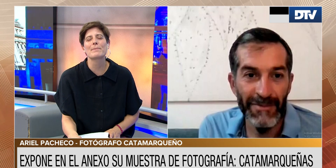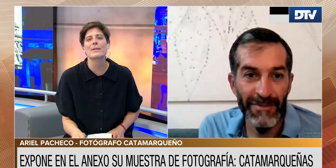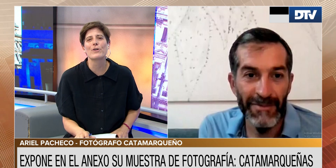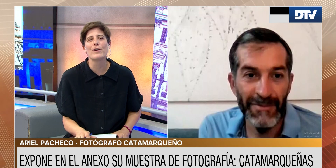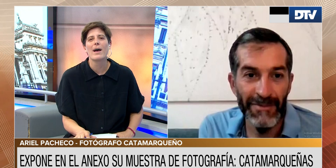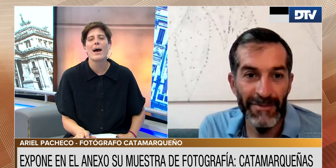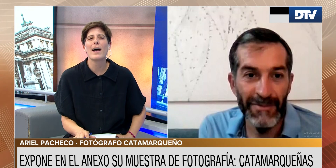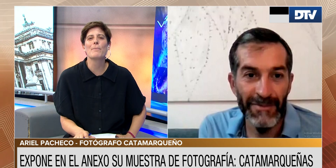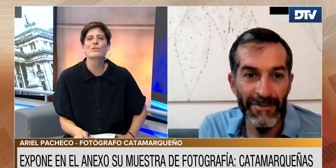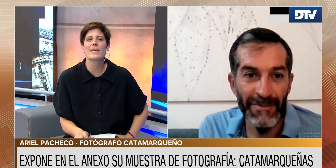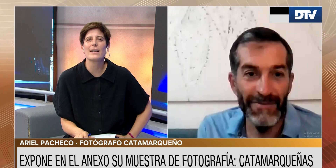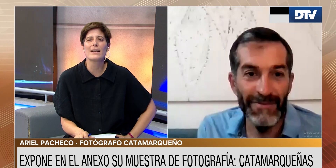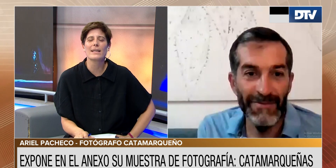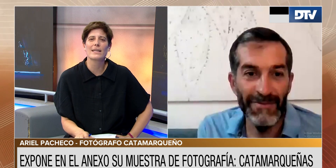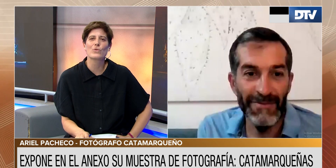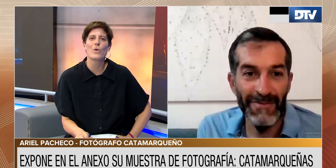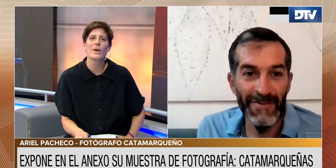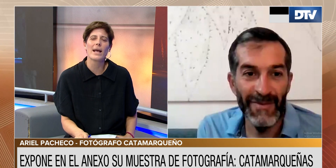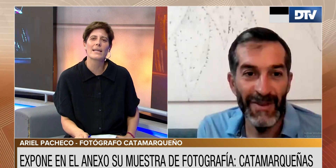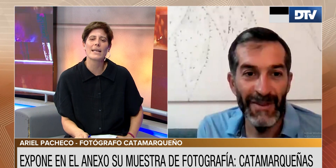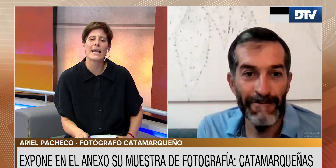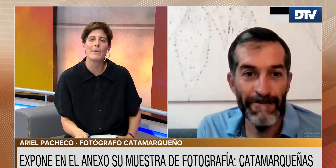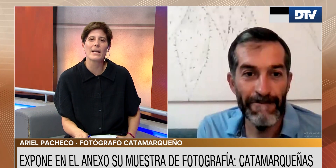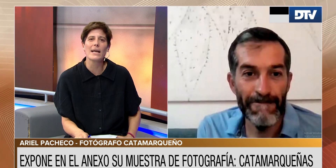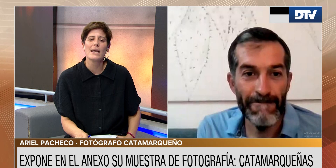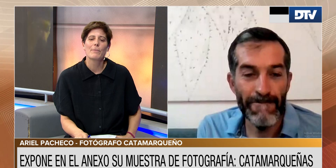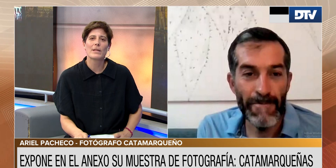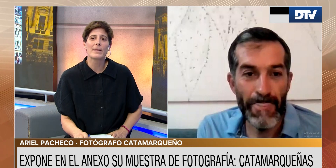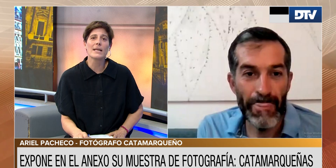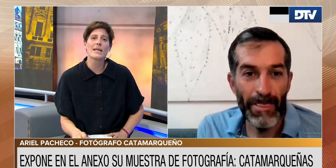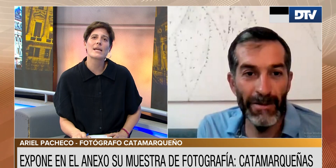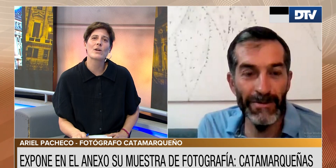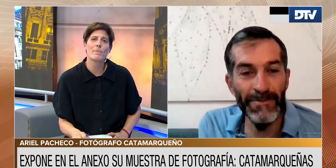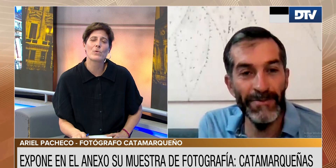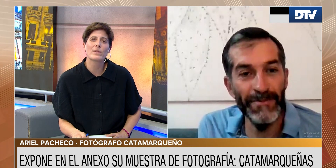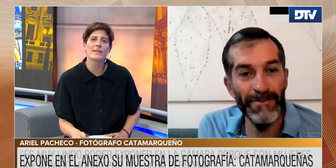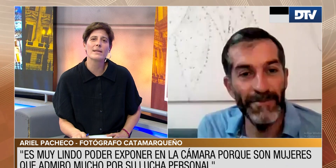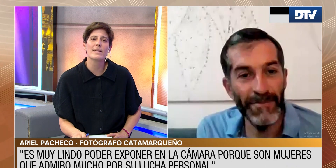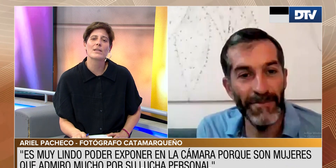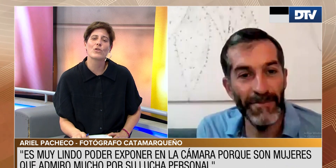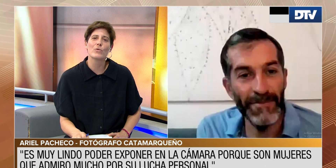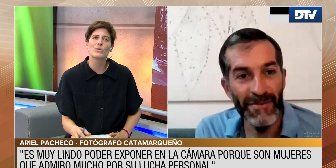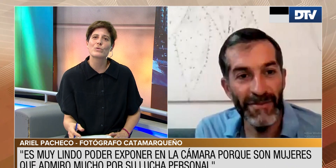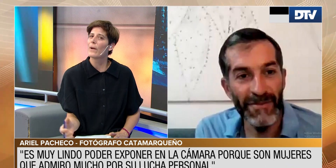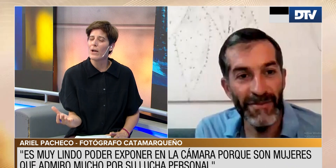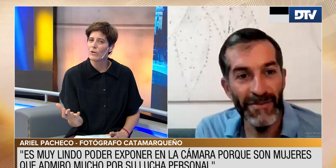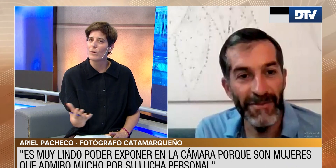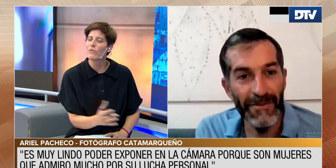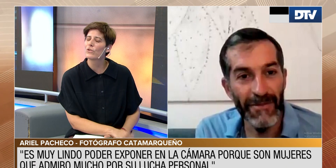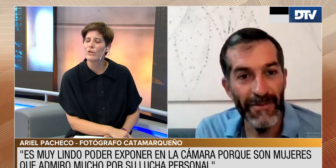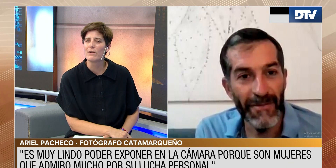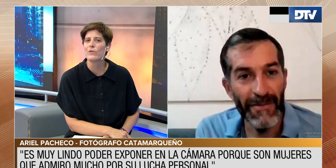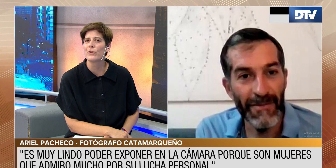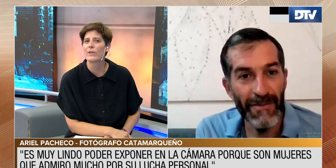fue quien te invitó a mostrar tu obra aquí en la Cámara, pero también preguntarte en torno a tu trabajo